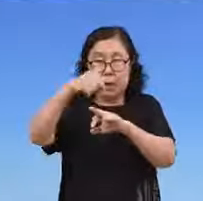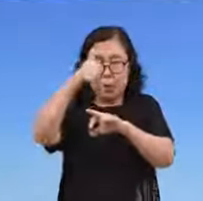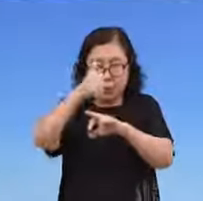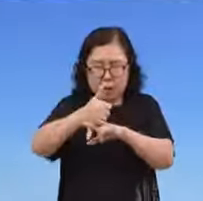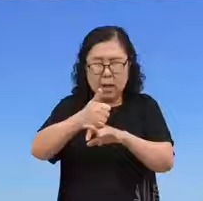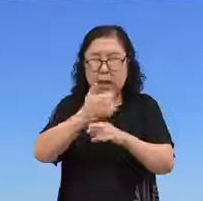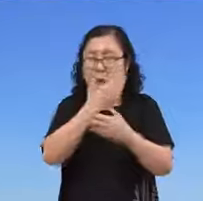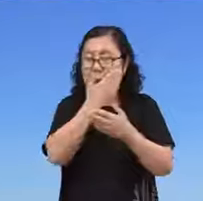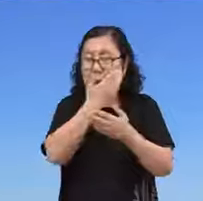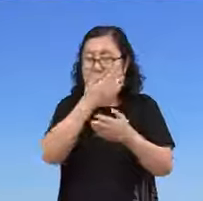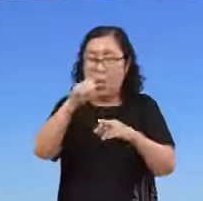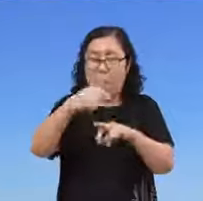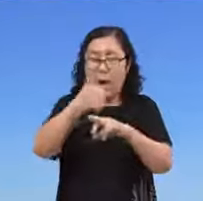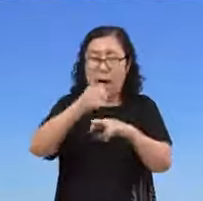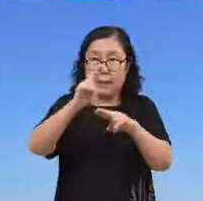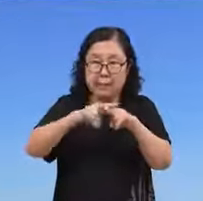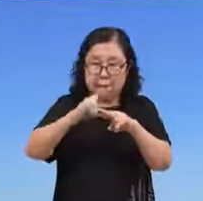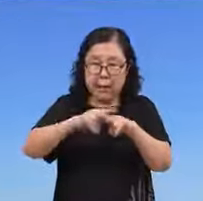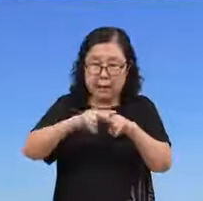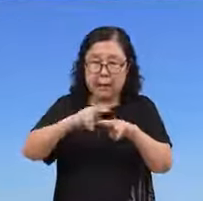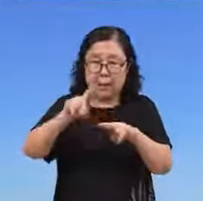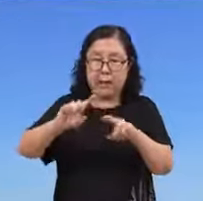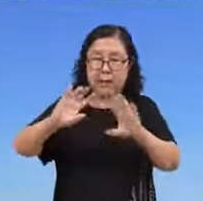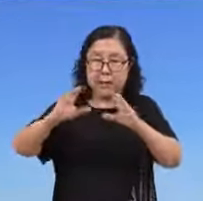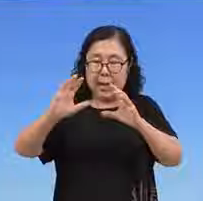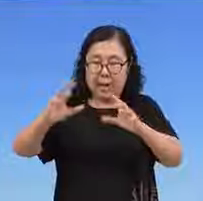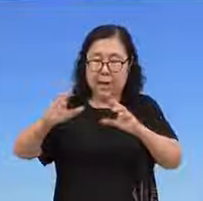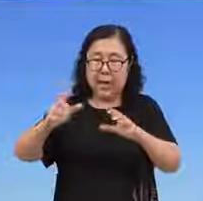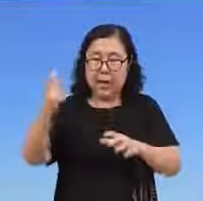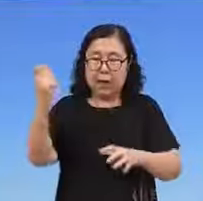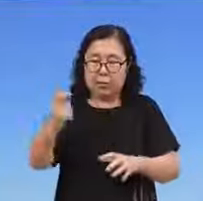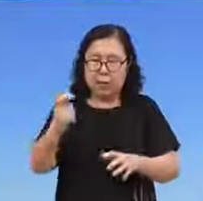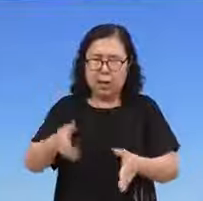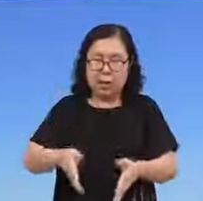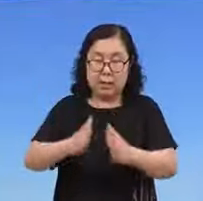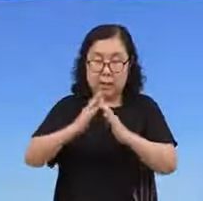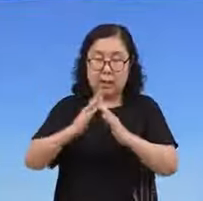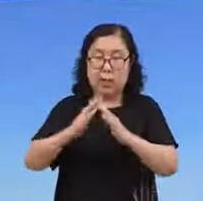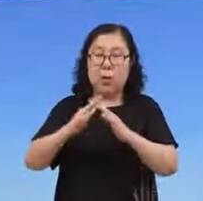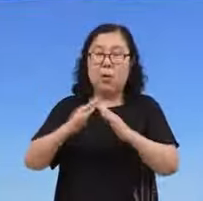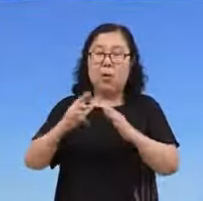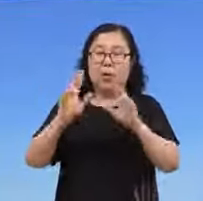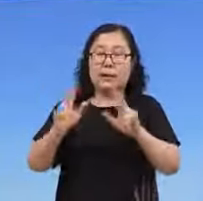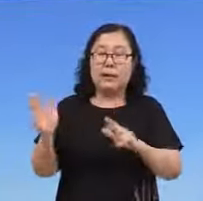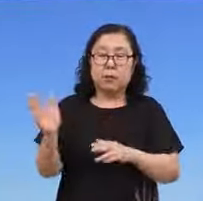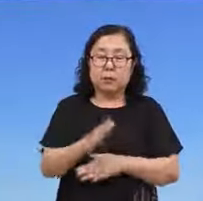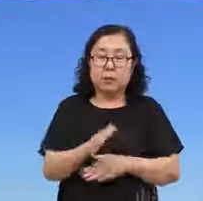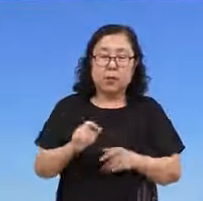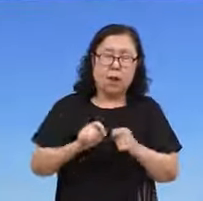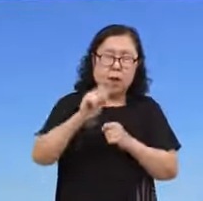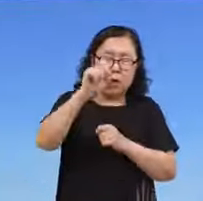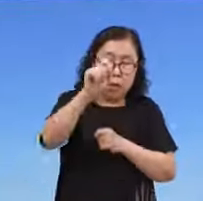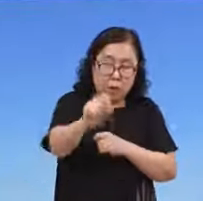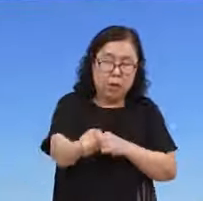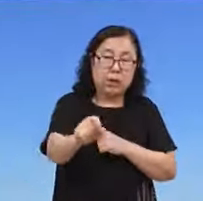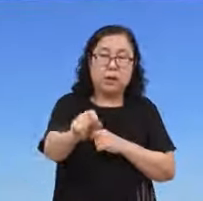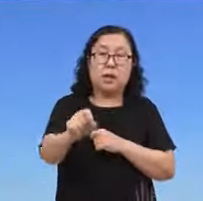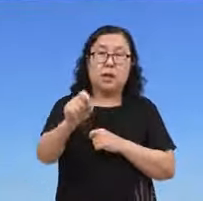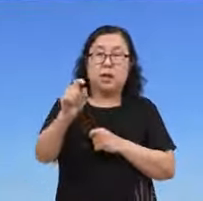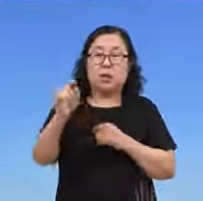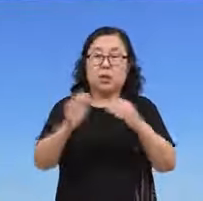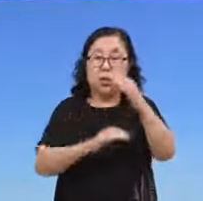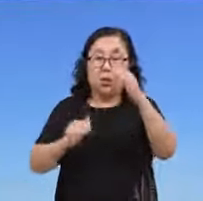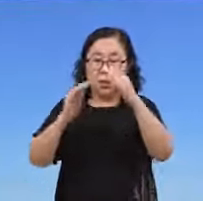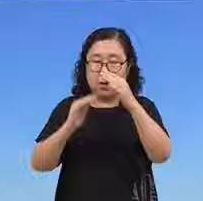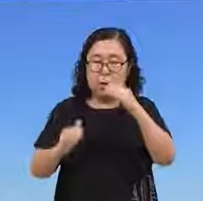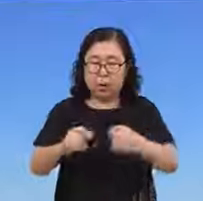그의 나라에 군림하여 그 나라를 굳게 세우고 지금 이후로 영원히 정의와 공의로 그것을 보존할